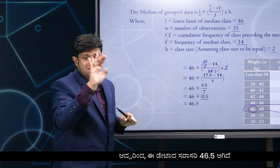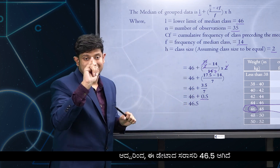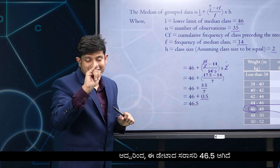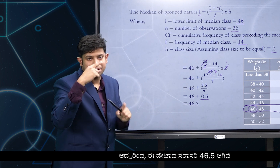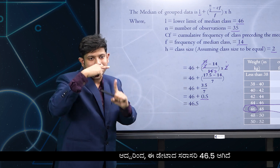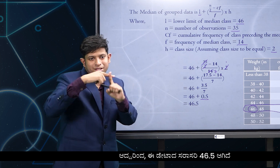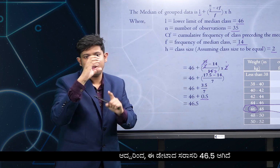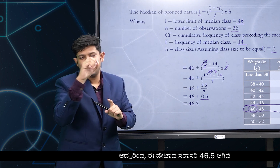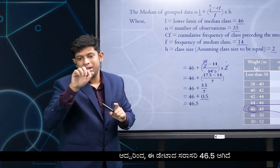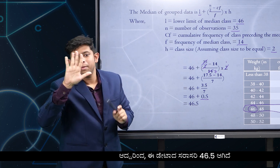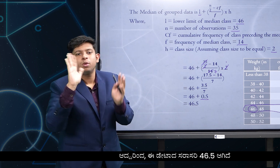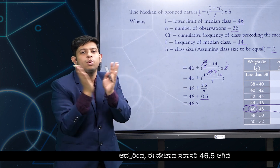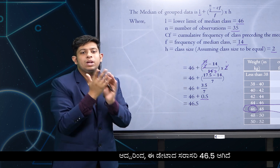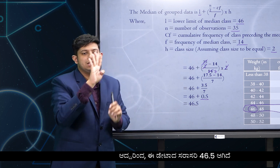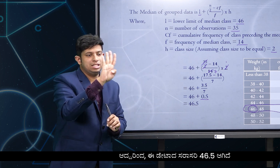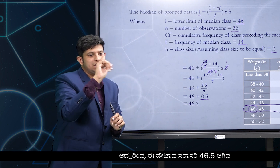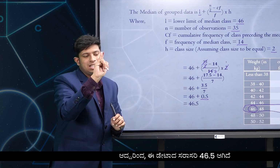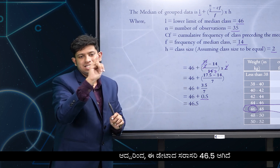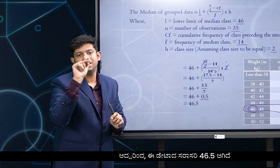ಡೇಟಾದ ಸರಾಸರಿ 46.5 ಆಗಿದೆ.